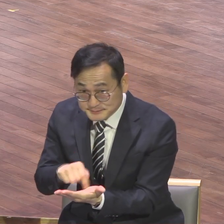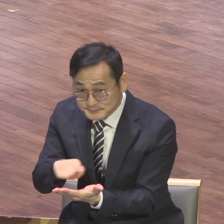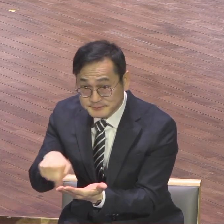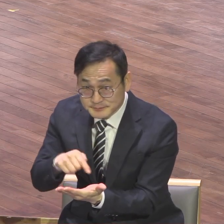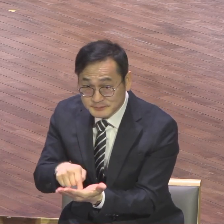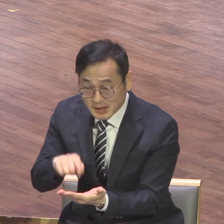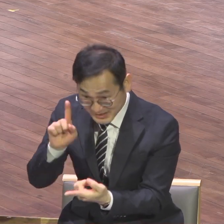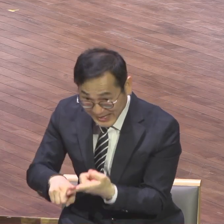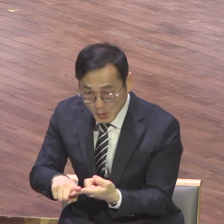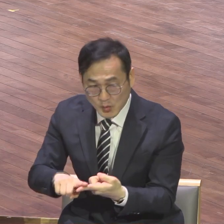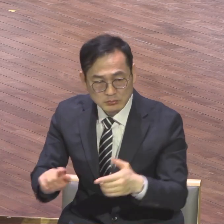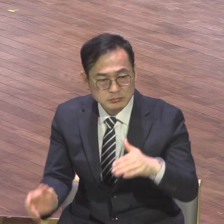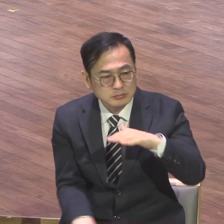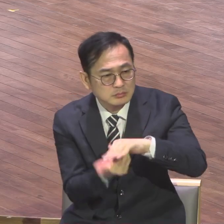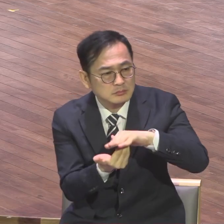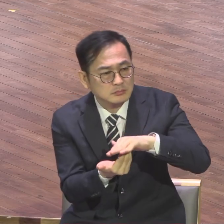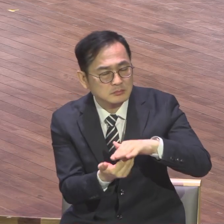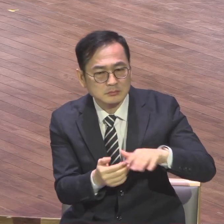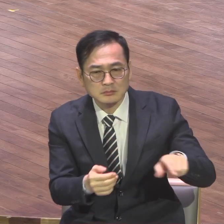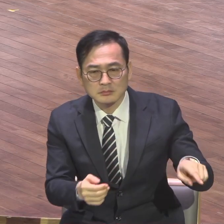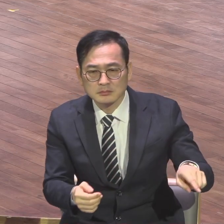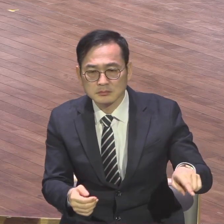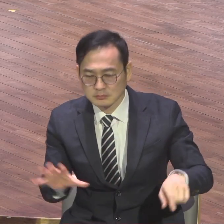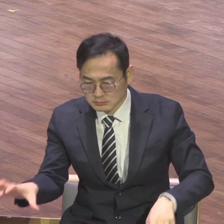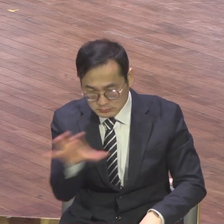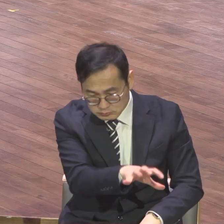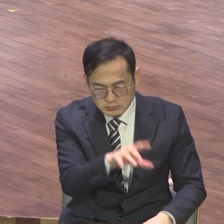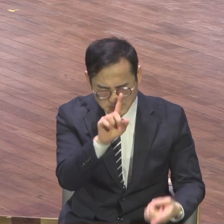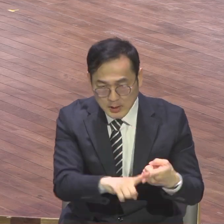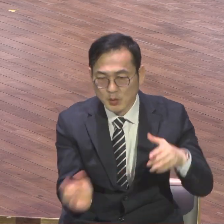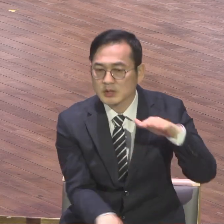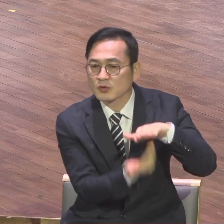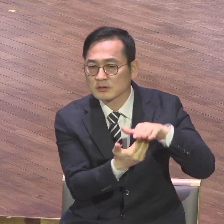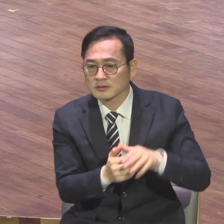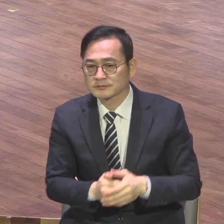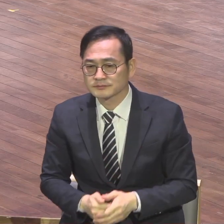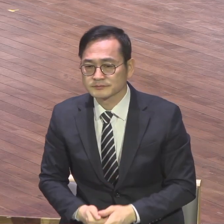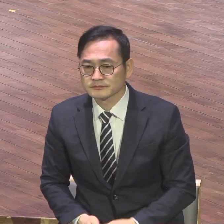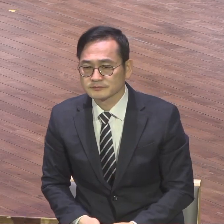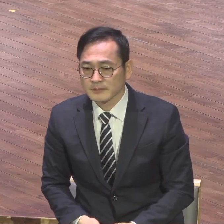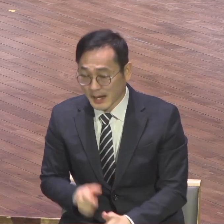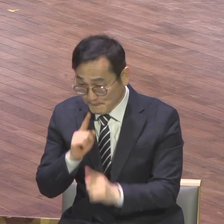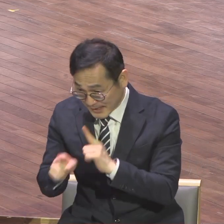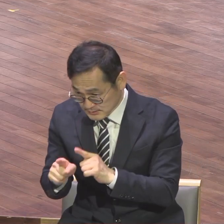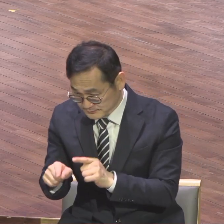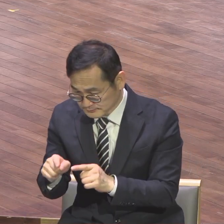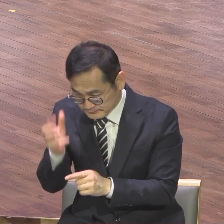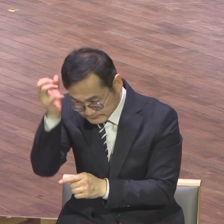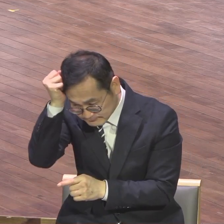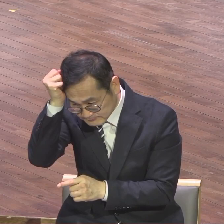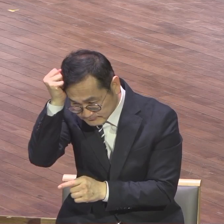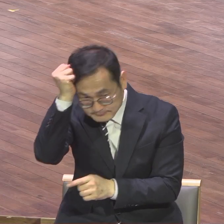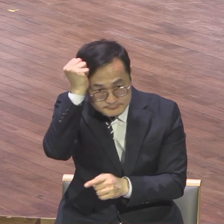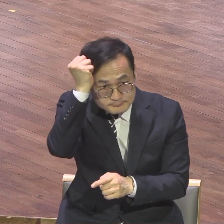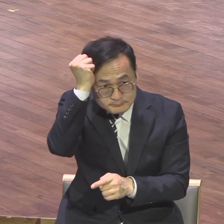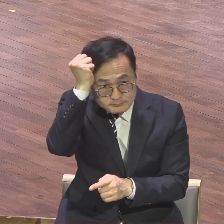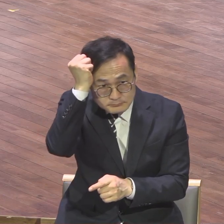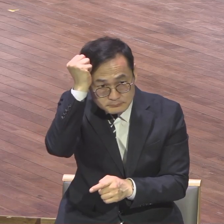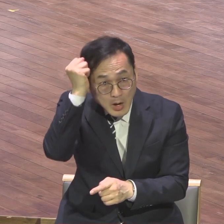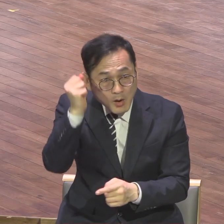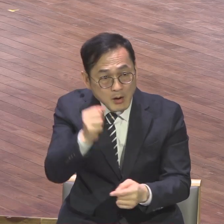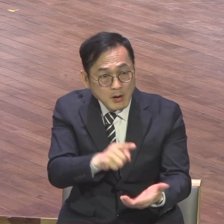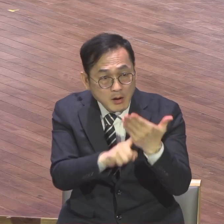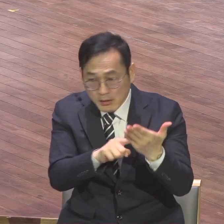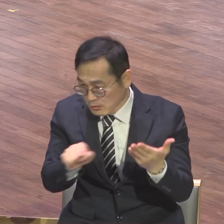뻥이에요. 말씀이 없는 사람은 응답을 못 받아 성취를 못 느껴요. 왜요? 말씀을 잡고 기도한 적도